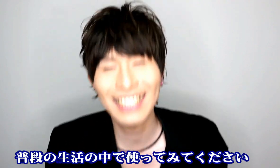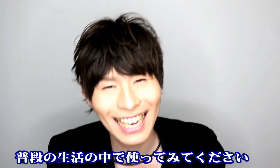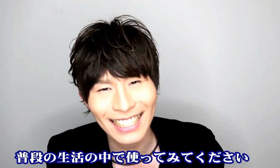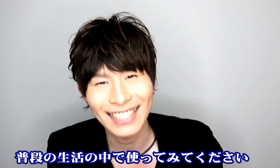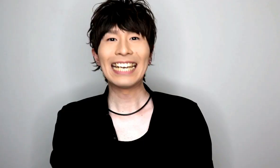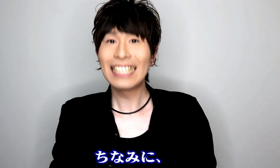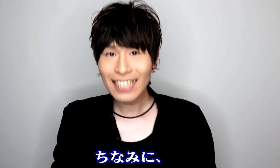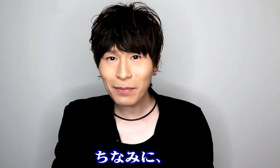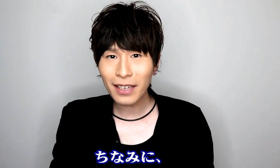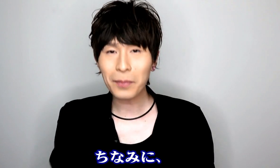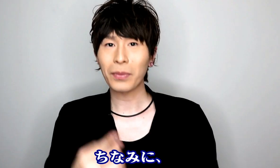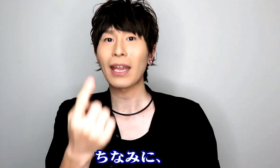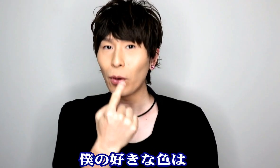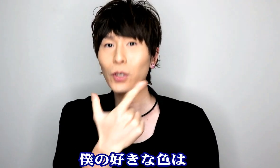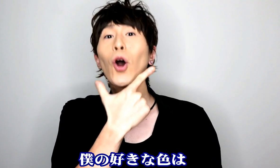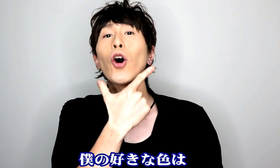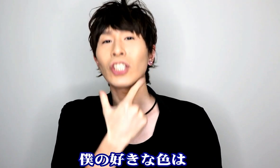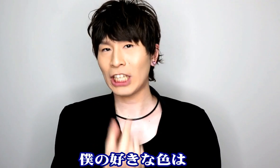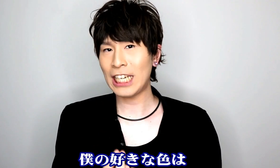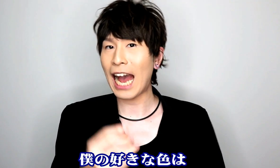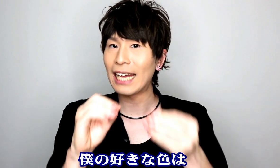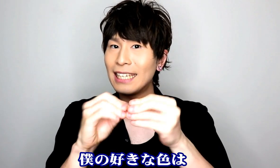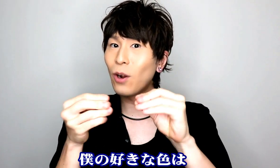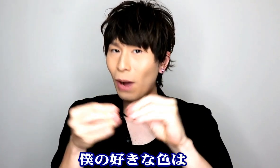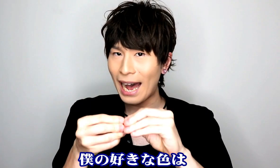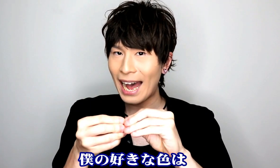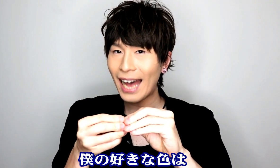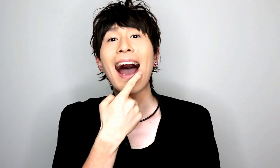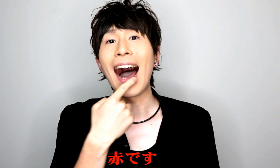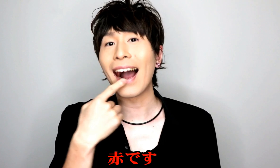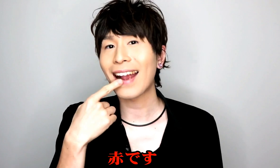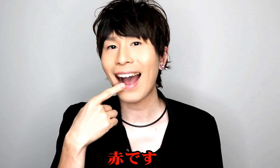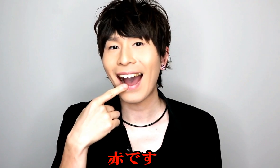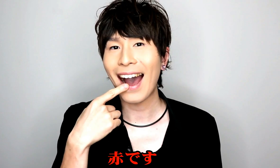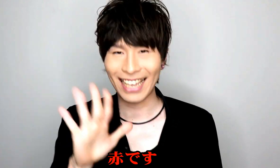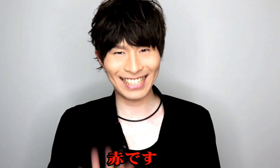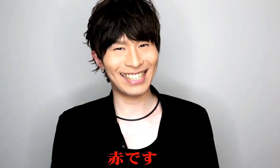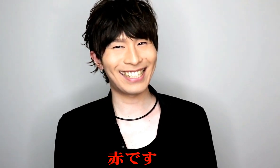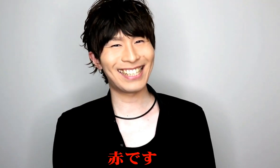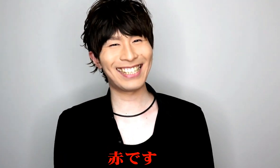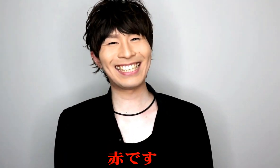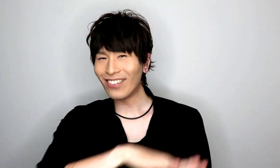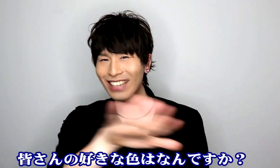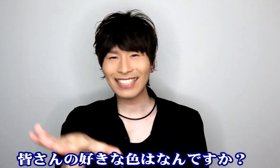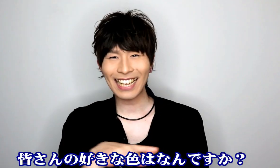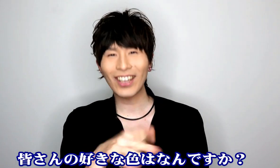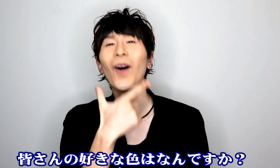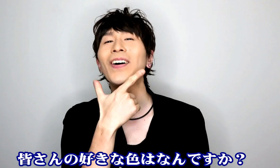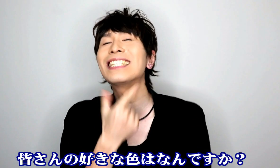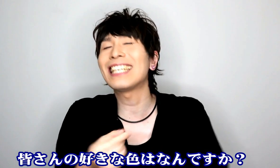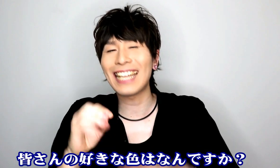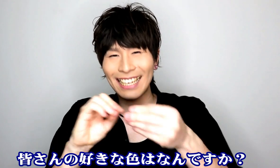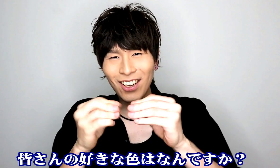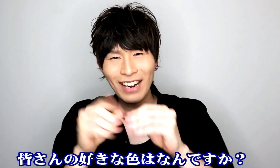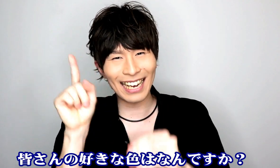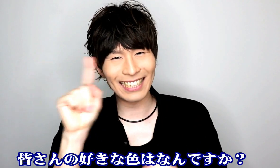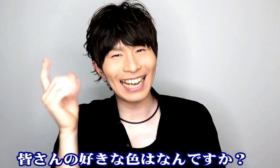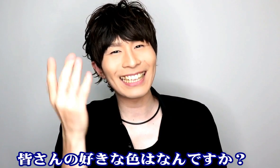。ちなみに僕の好きな色は赤です。皆さんの好きな色は何です